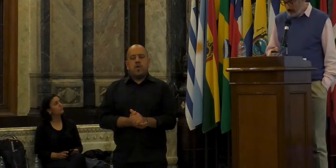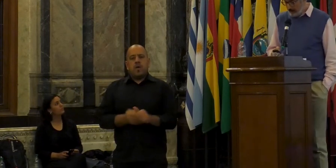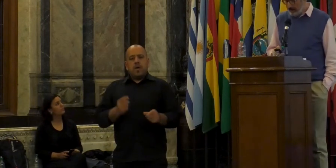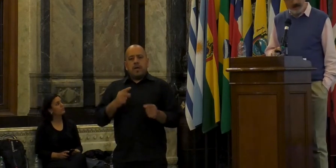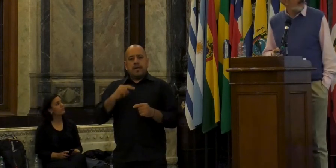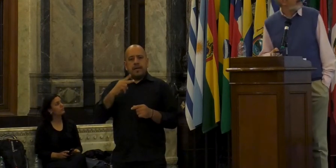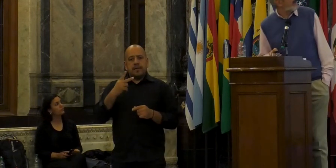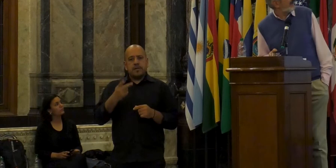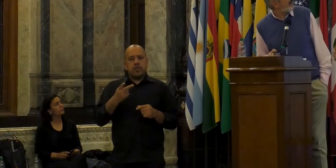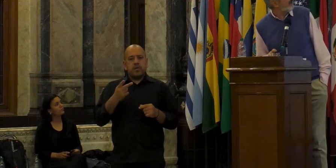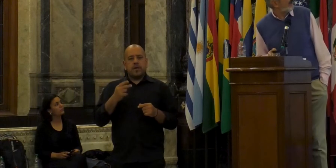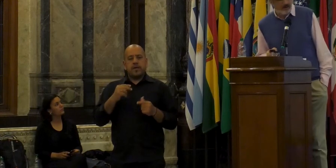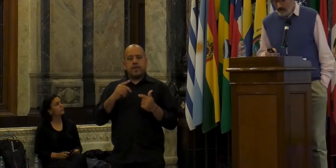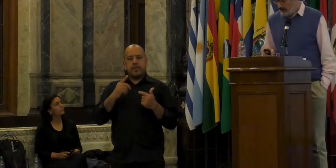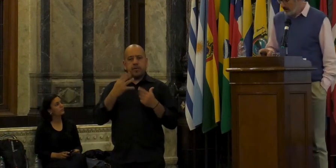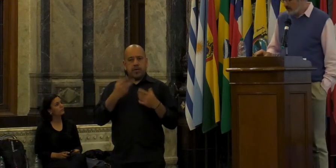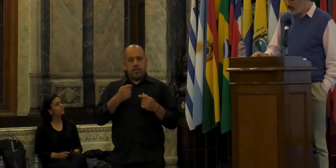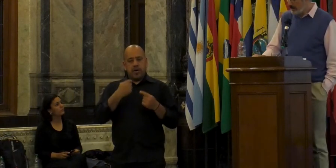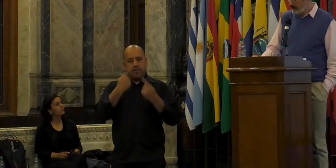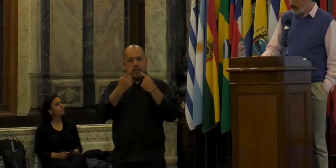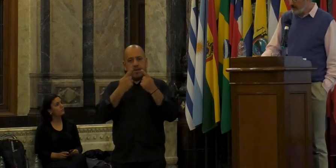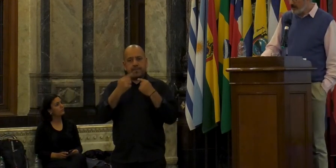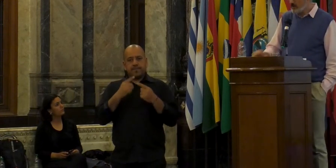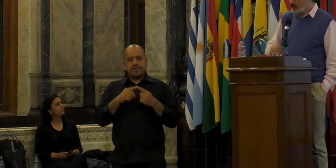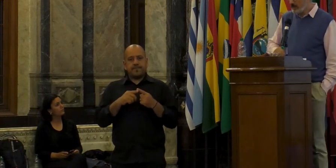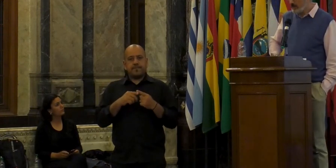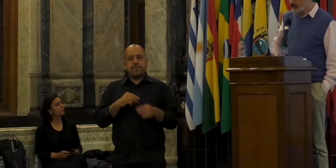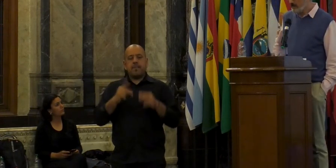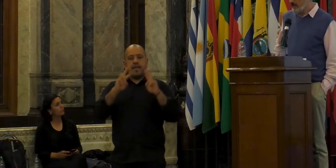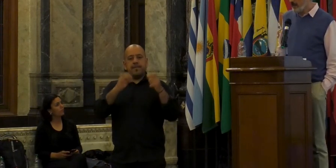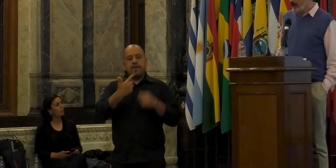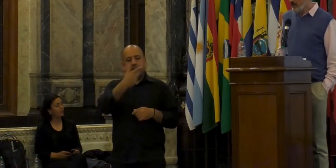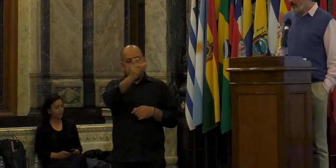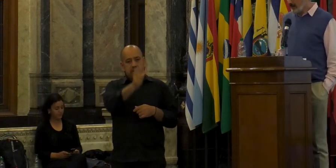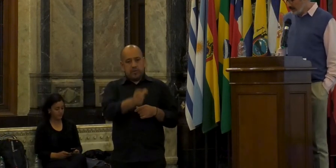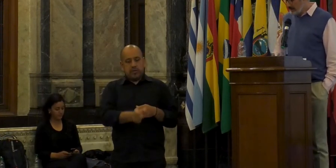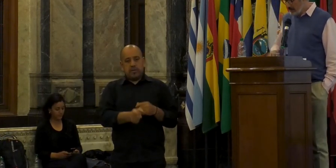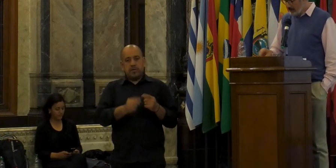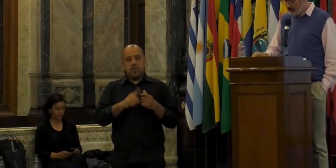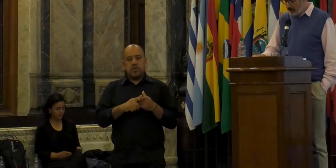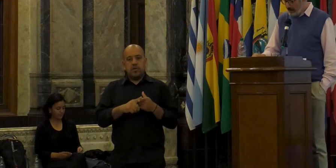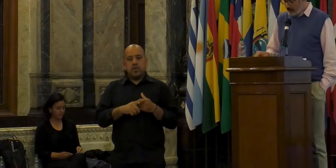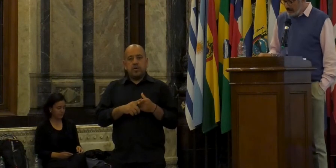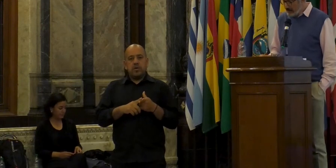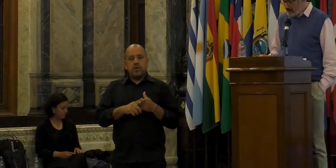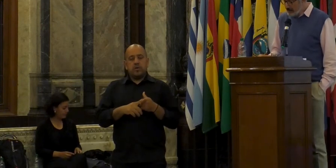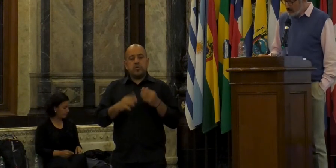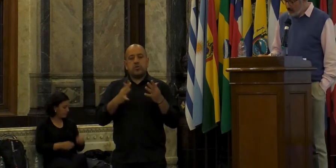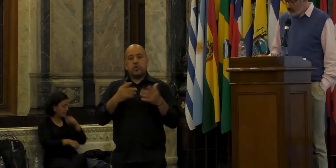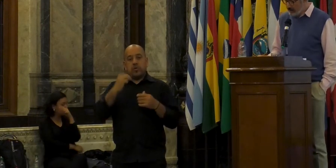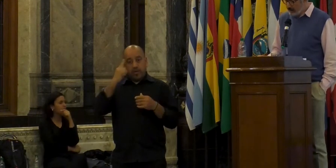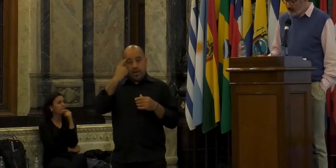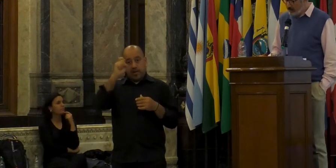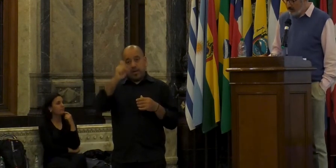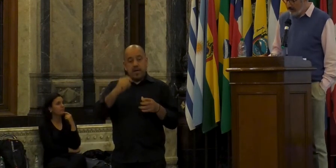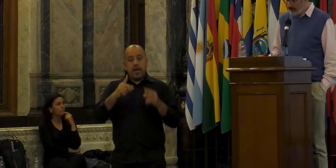cuestión en la que querría entrar, sobre la cuestión del sujeto, me voy a tener sencillamente a la idea del